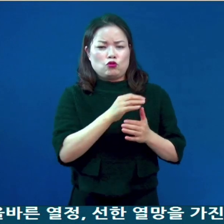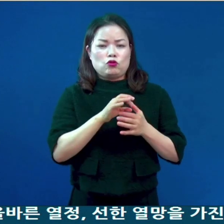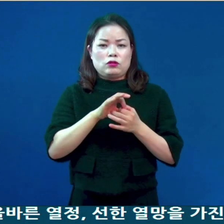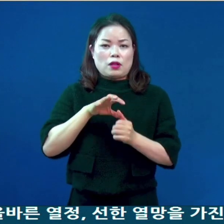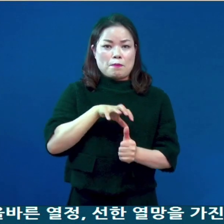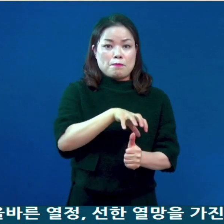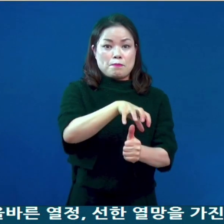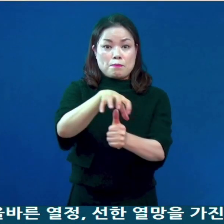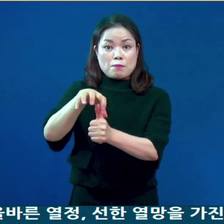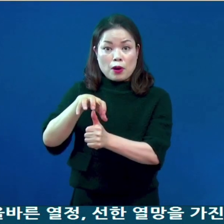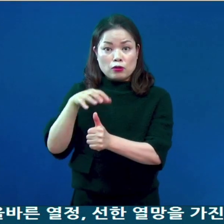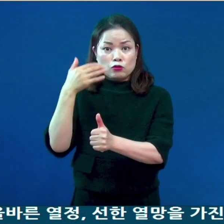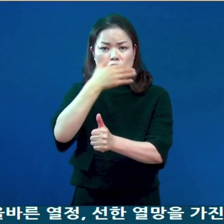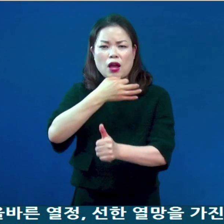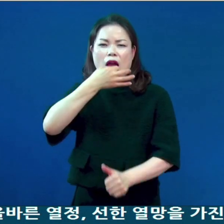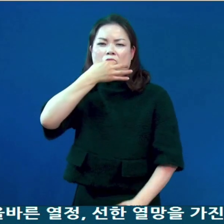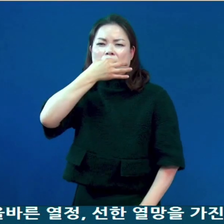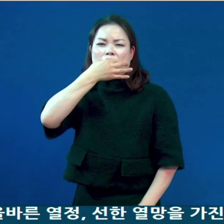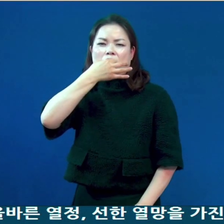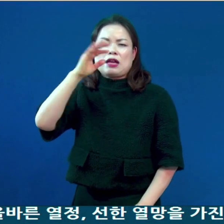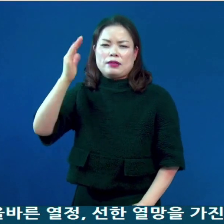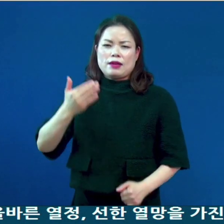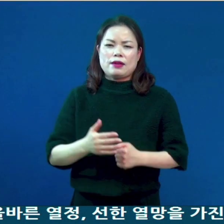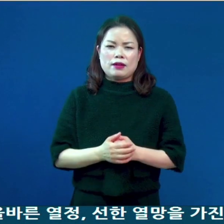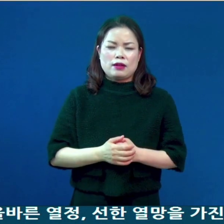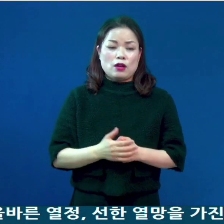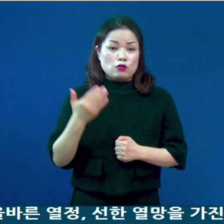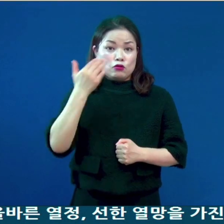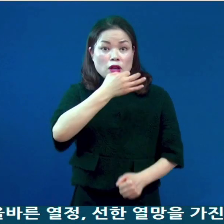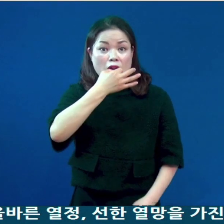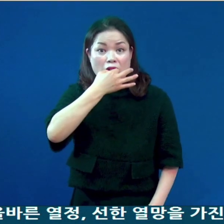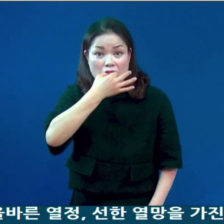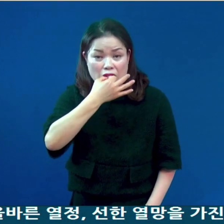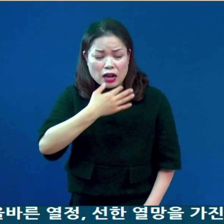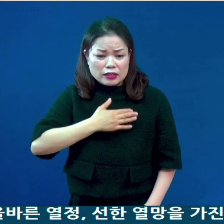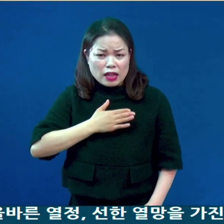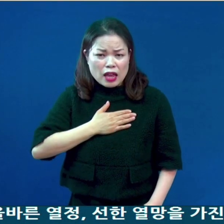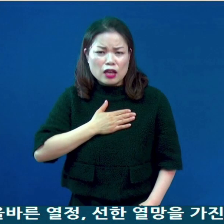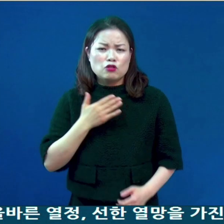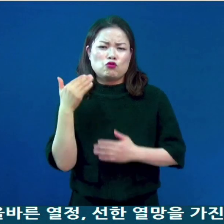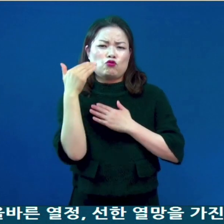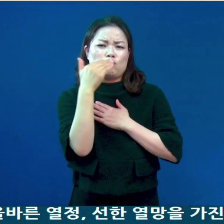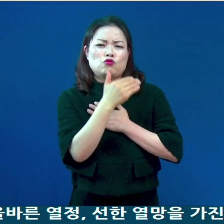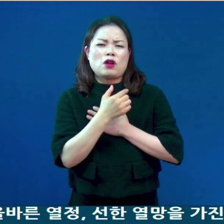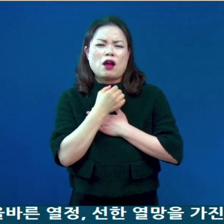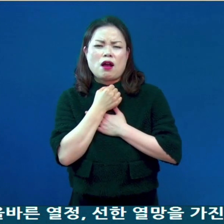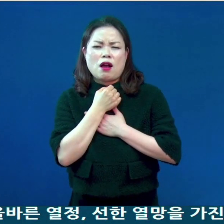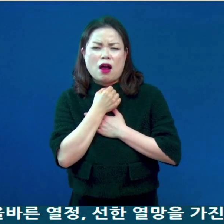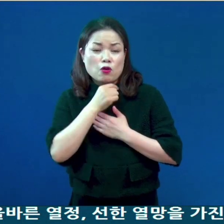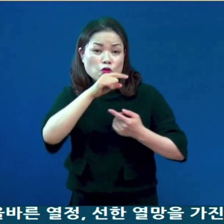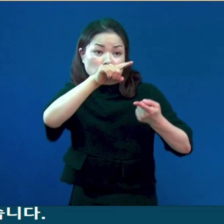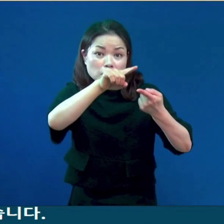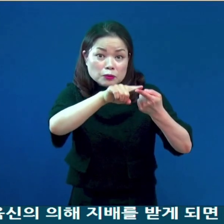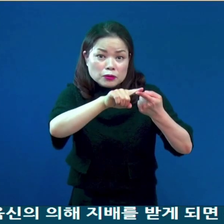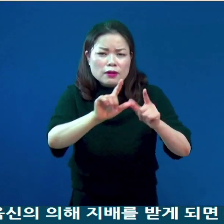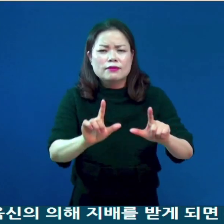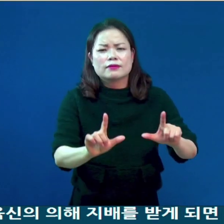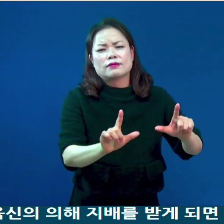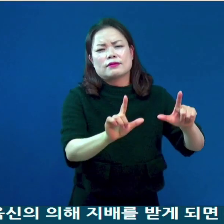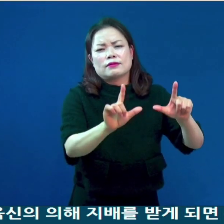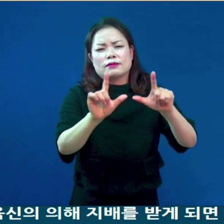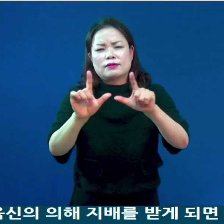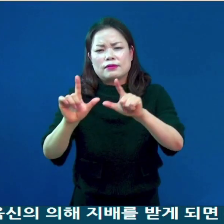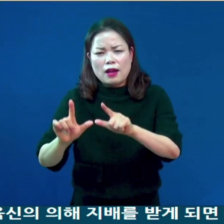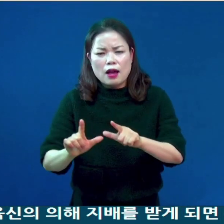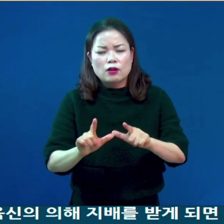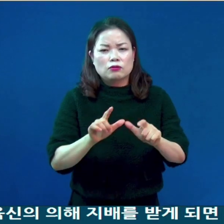지배를 받게 되면 육신의 정욕이 되는 겁니다. 육신의 정욕은 내 육신이 하고 싶은 대로 살아가도록